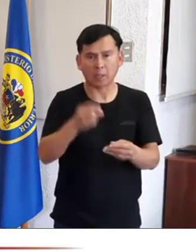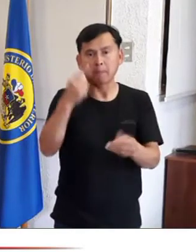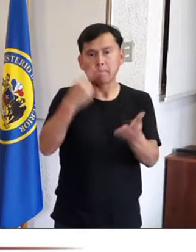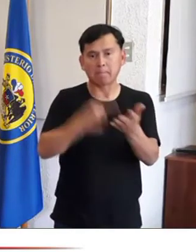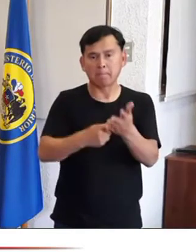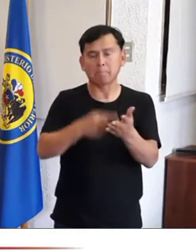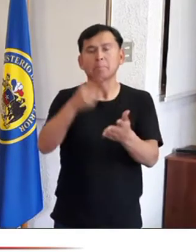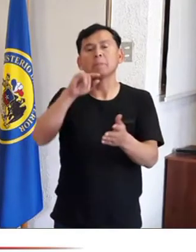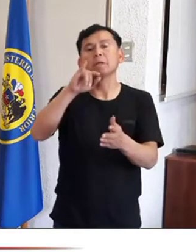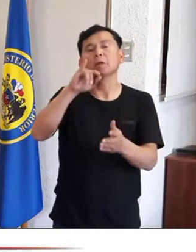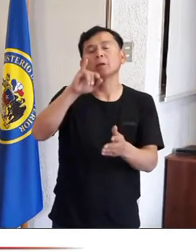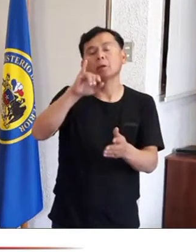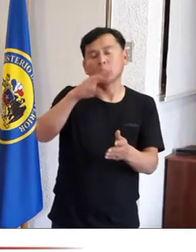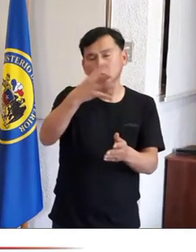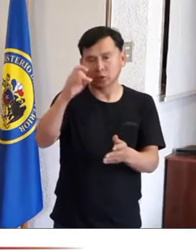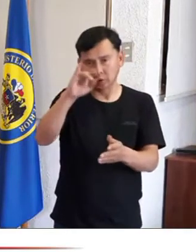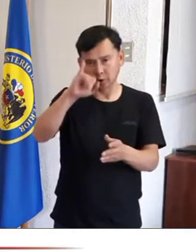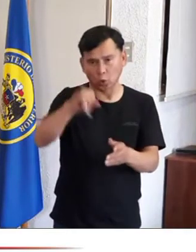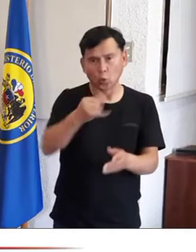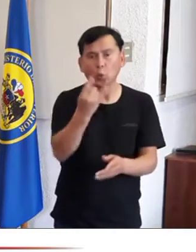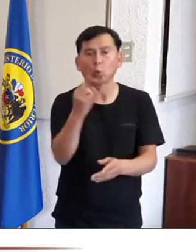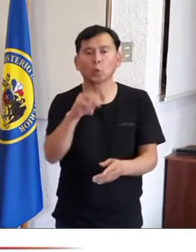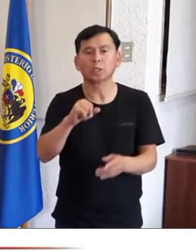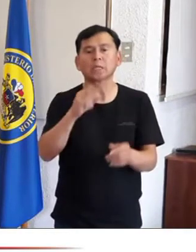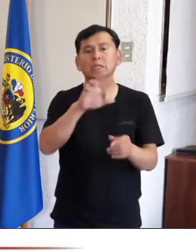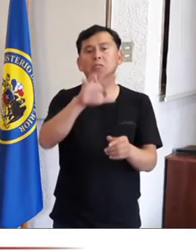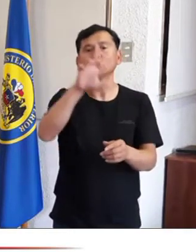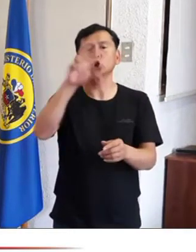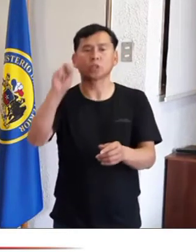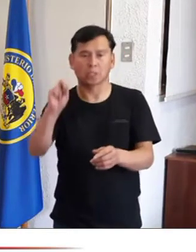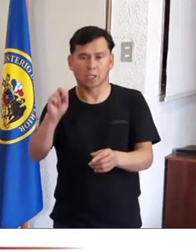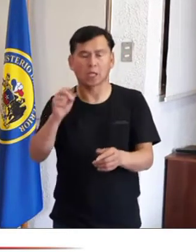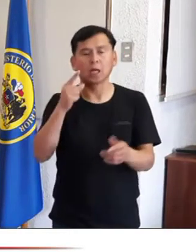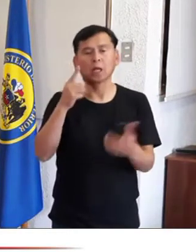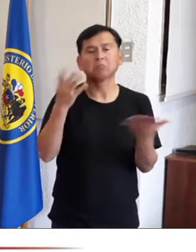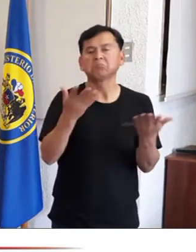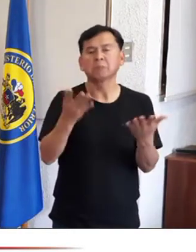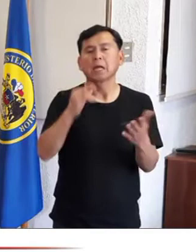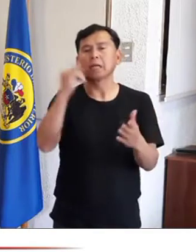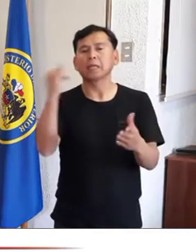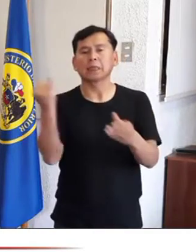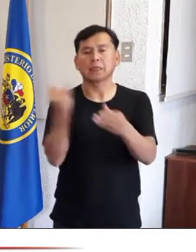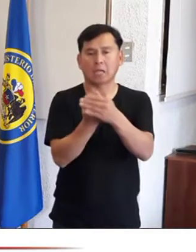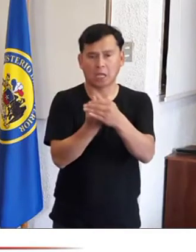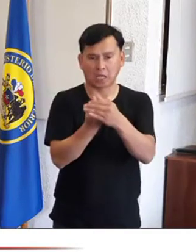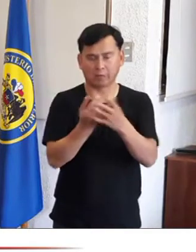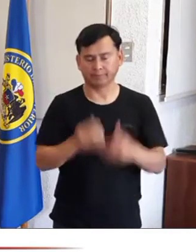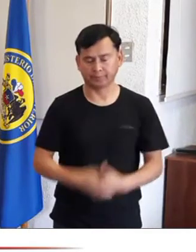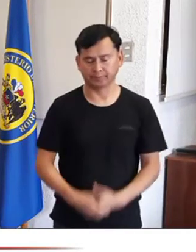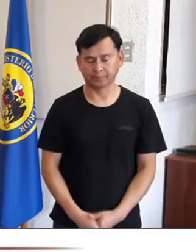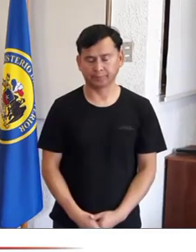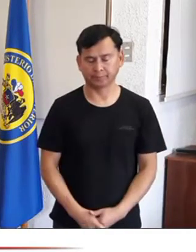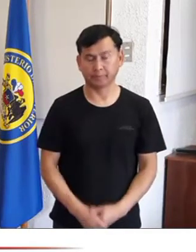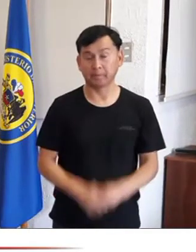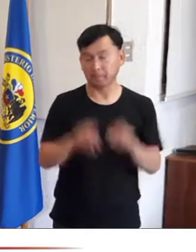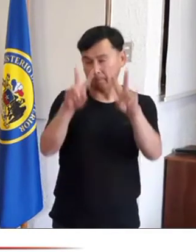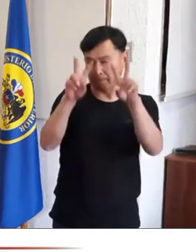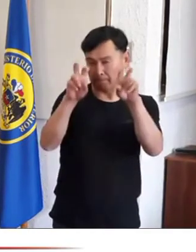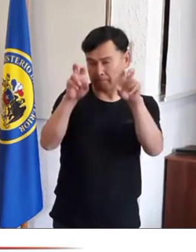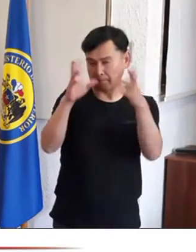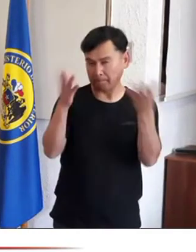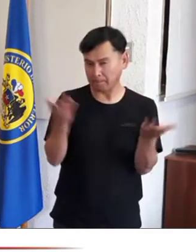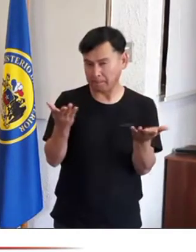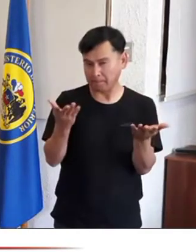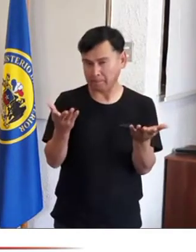1.441 canastas JUNGI y otras 580 canastas entregadas a Integra. Esto corresponde